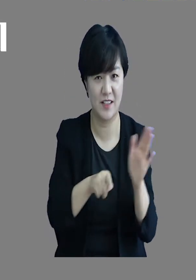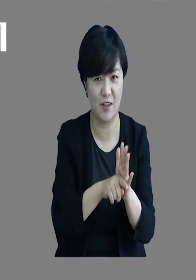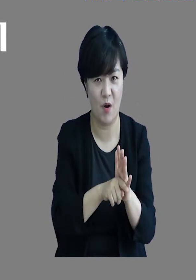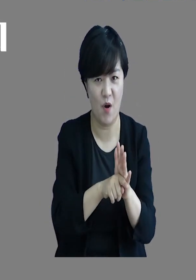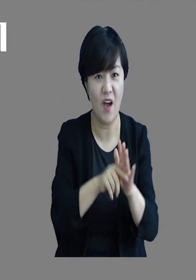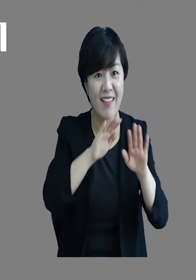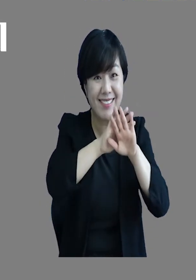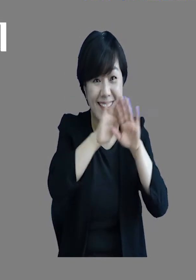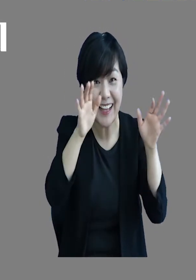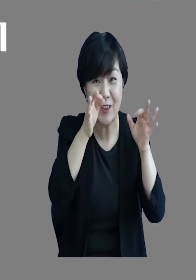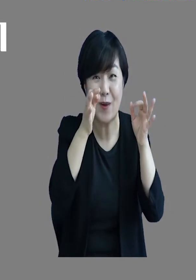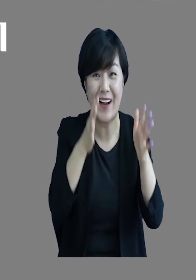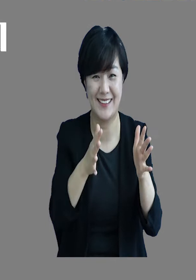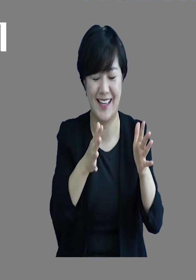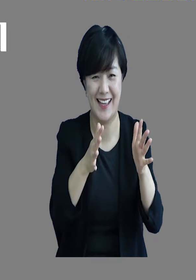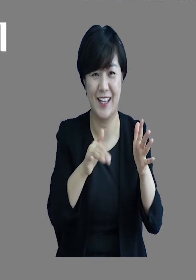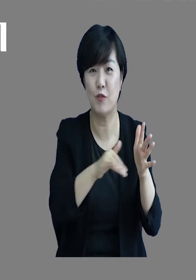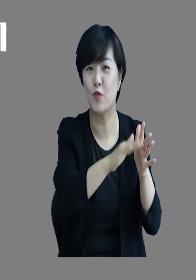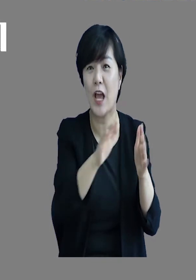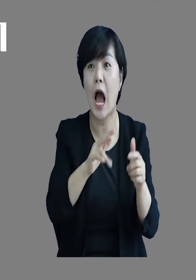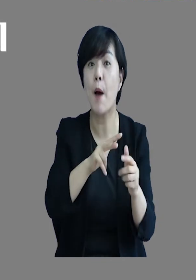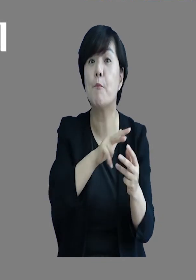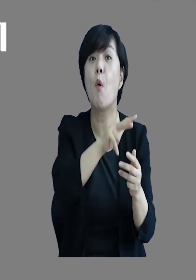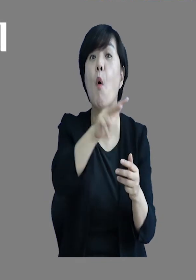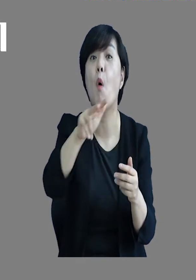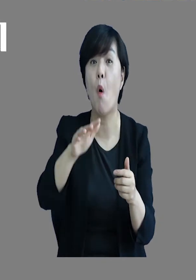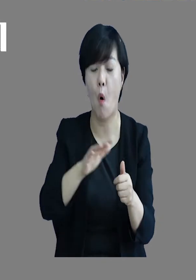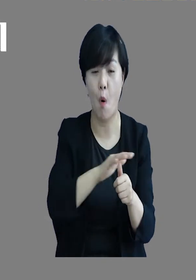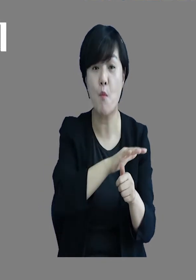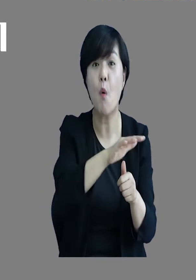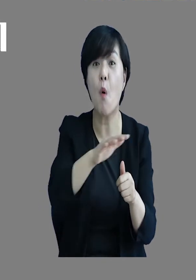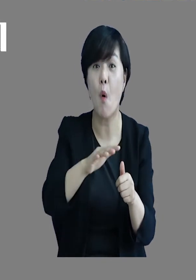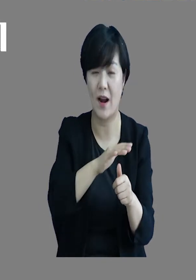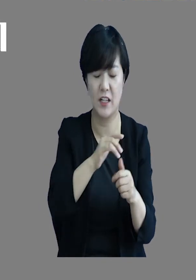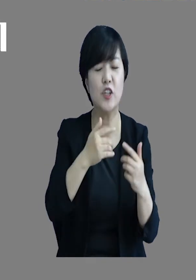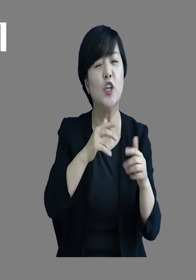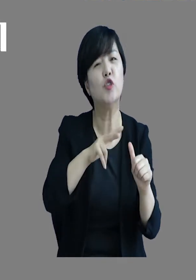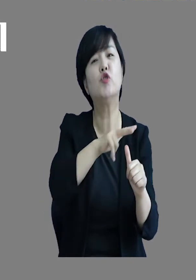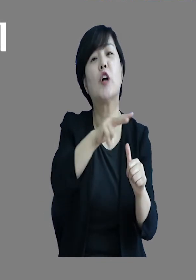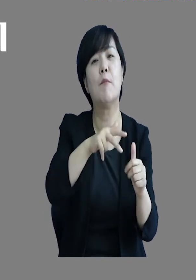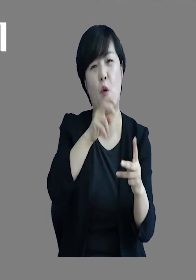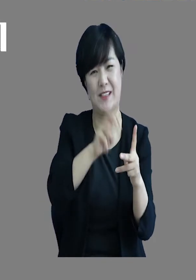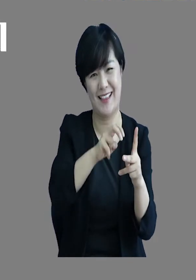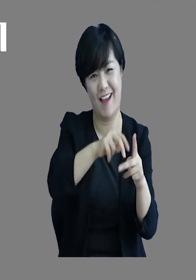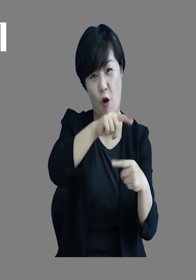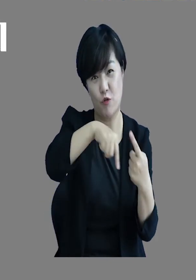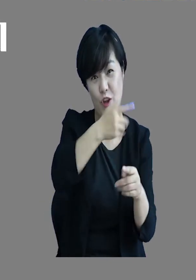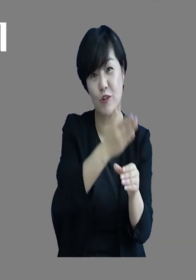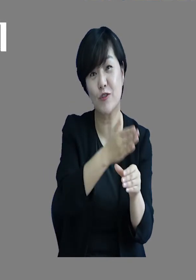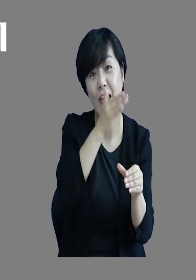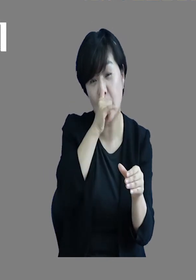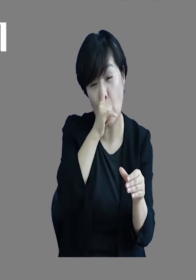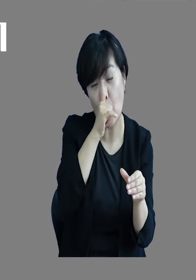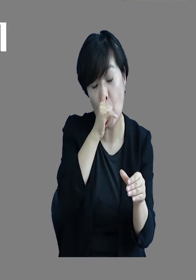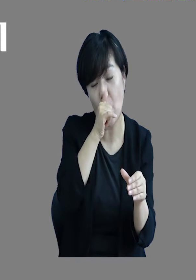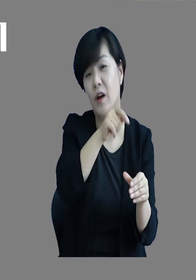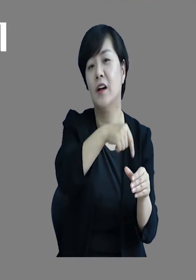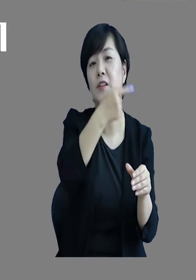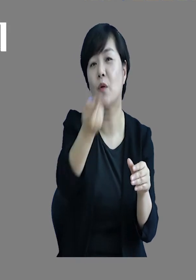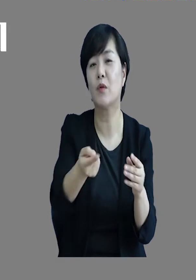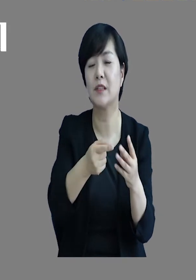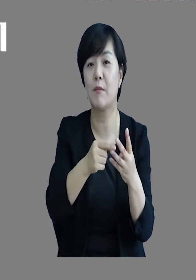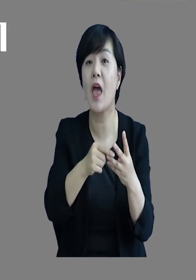이제 주간에 저희가 보호하는 여러 가지 프로그램 운영하는 주간보호 센터 운영하고 있고, 그다음에